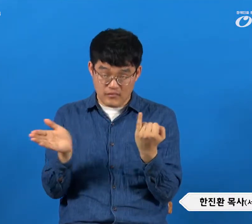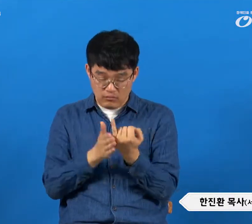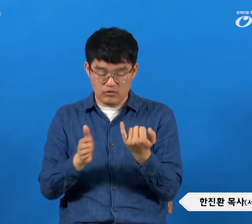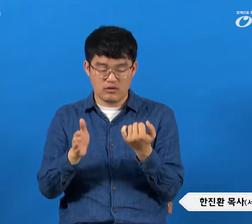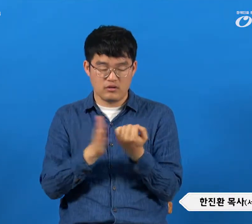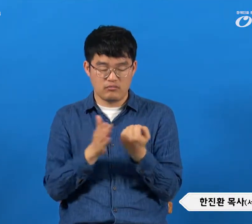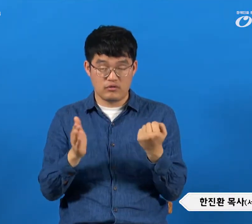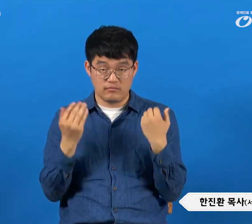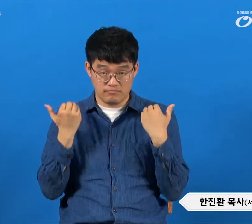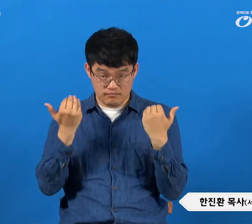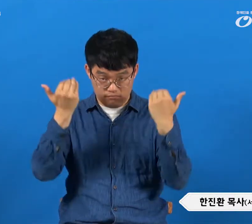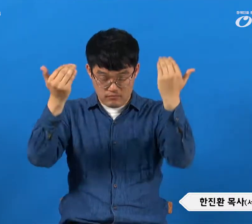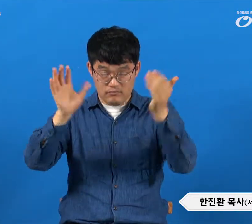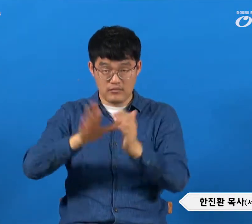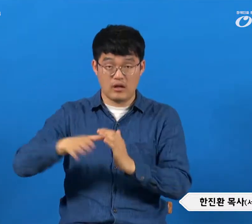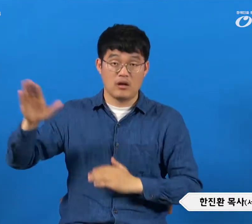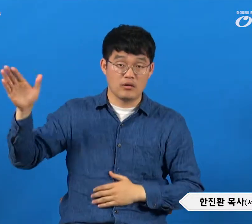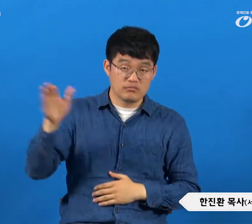자랄 때부터